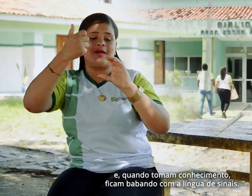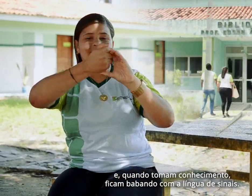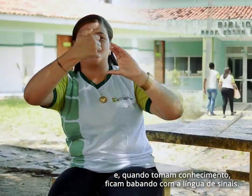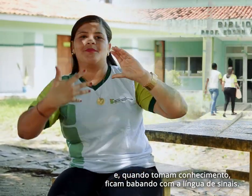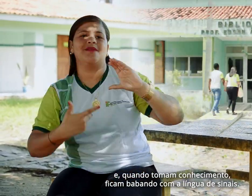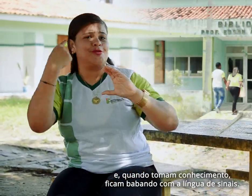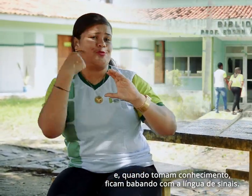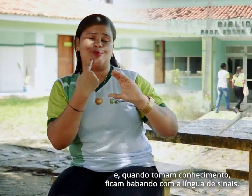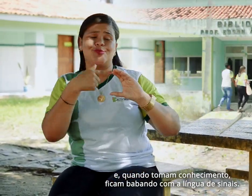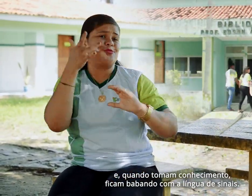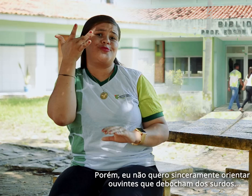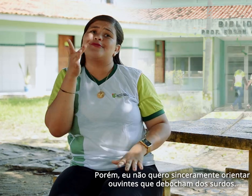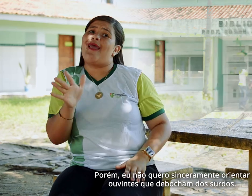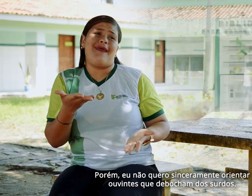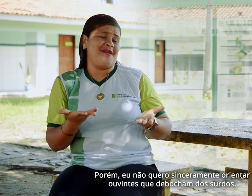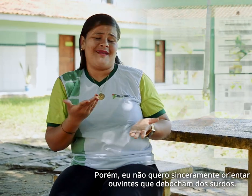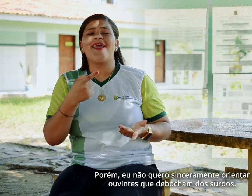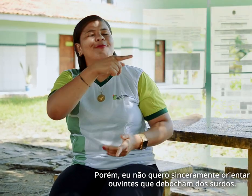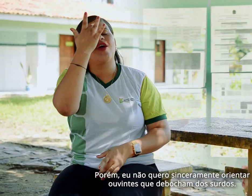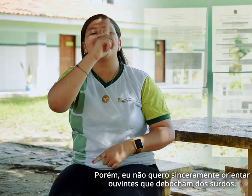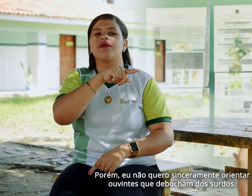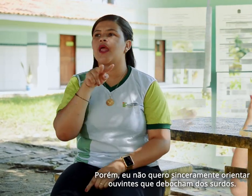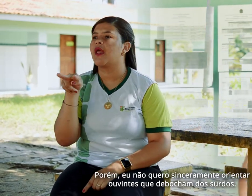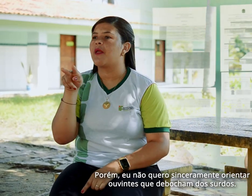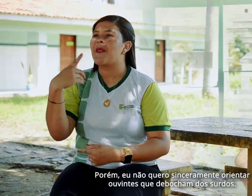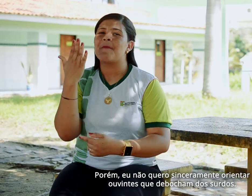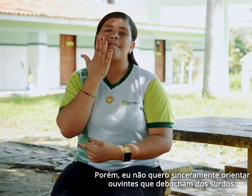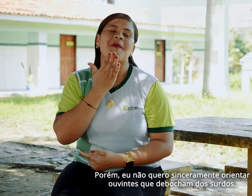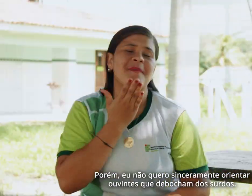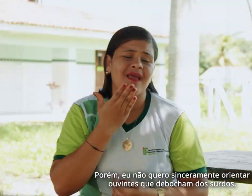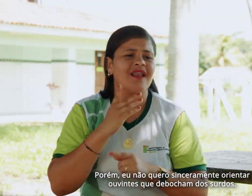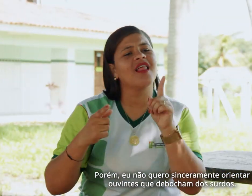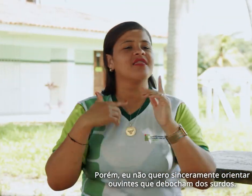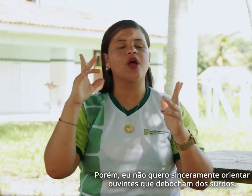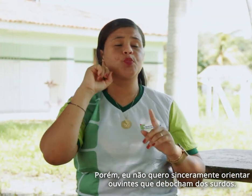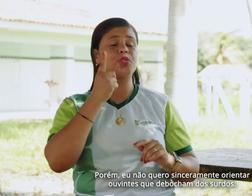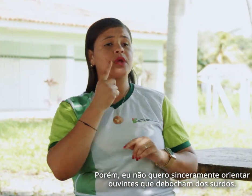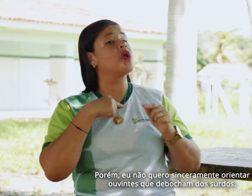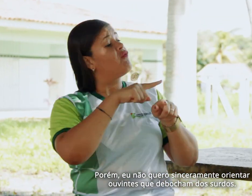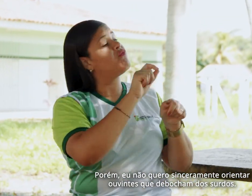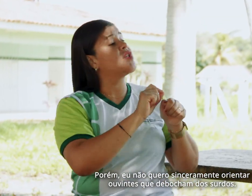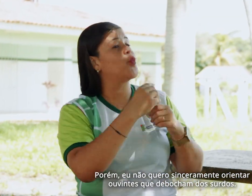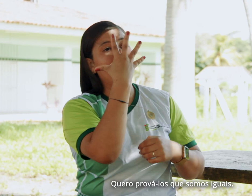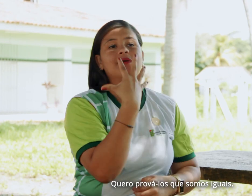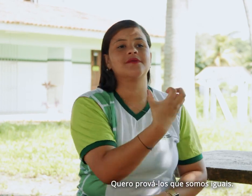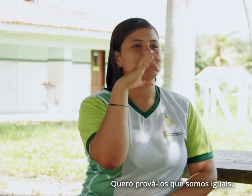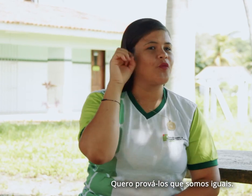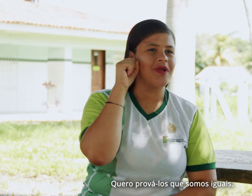babando com a língua de sinais. Porém, eu não quero sinceramente orientar ouvintes que debostam dos surdos. Quero prová-los